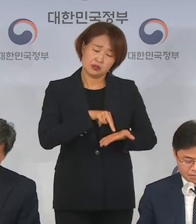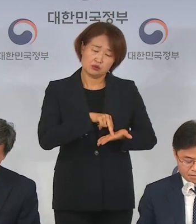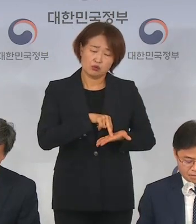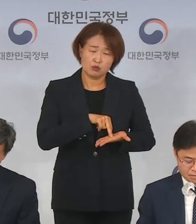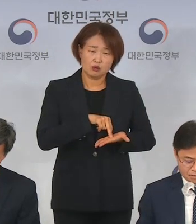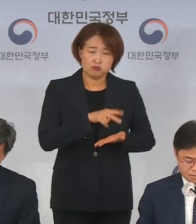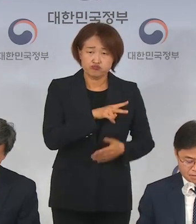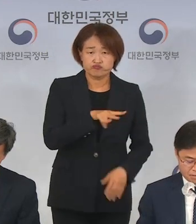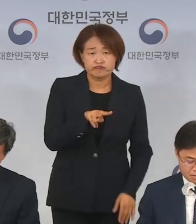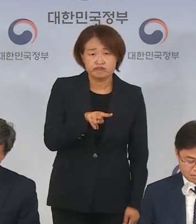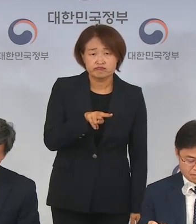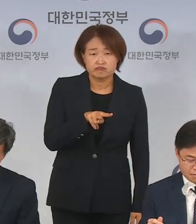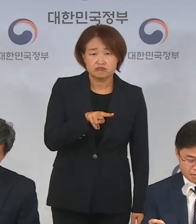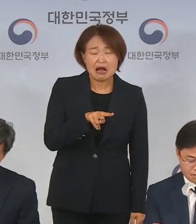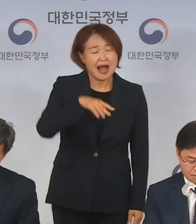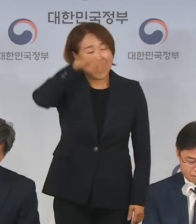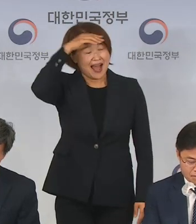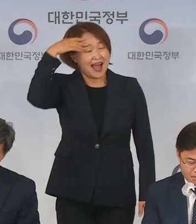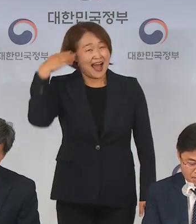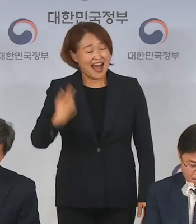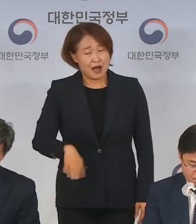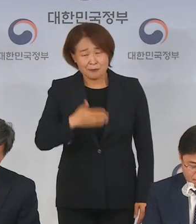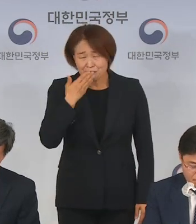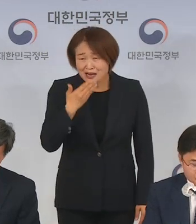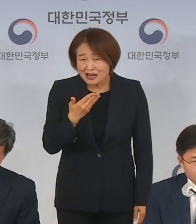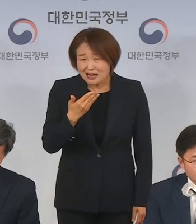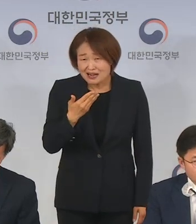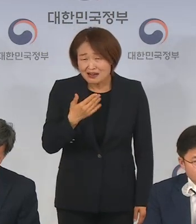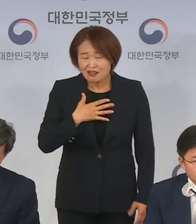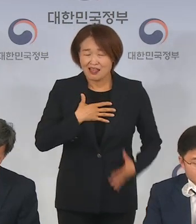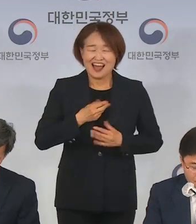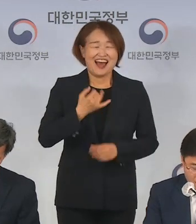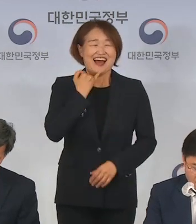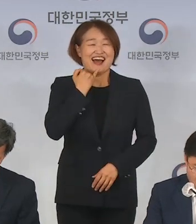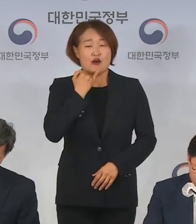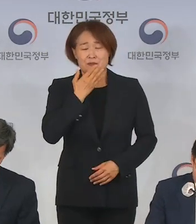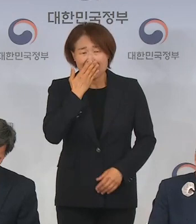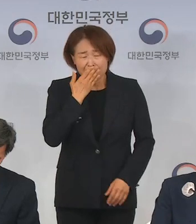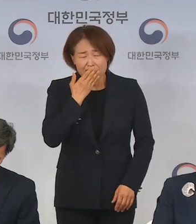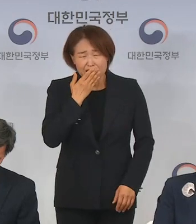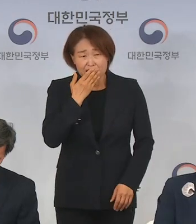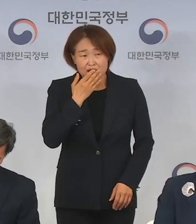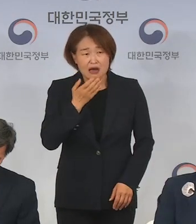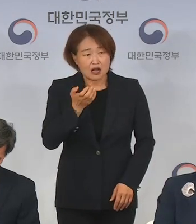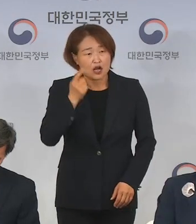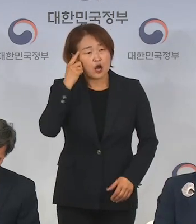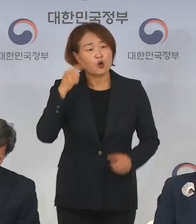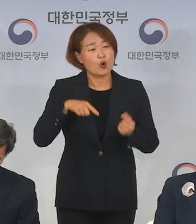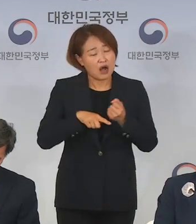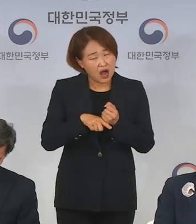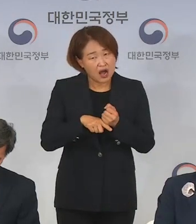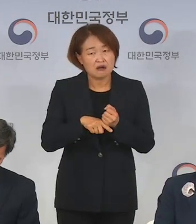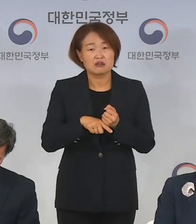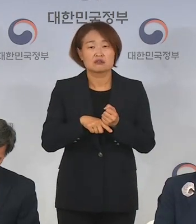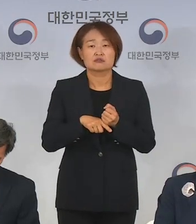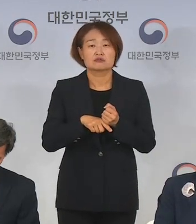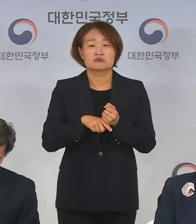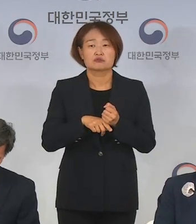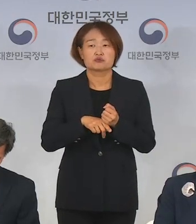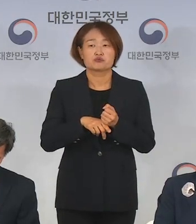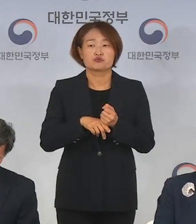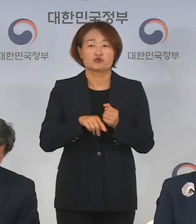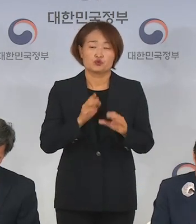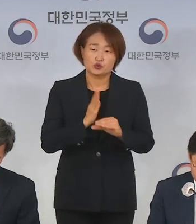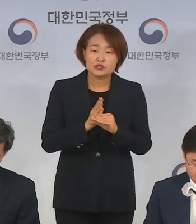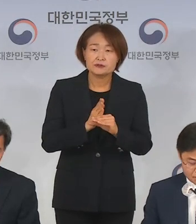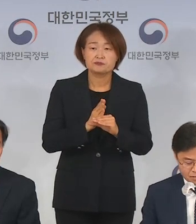이거에 대해서 안심할 수 있겠느냐. 결국에 이제 단장님이 아까 과학적인 거에 기반을